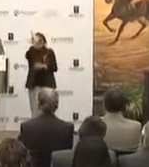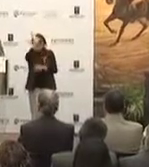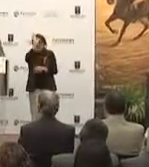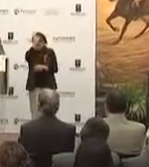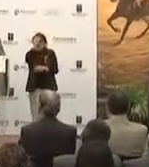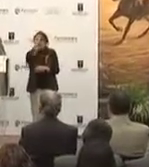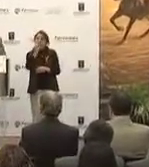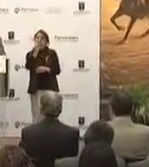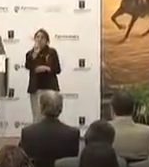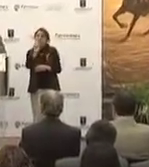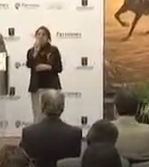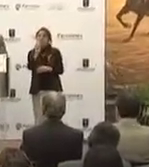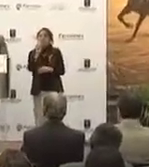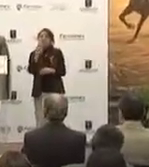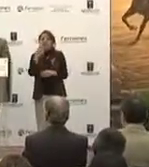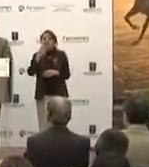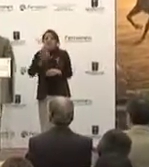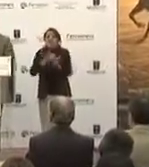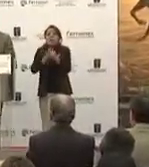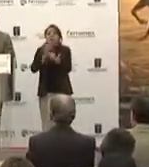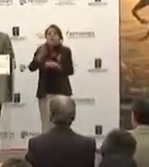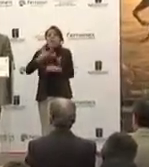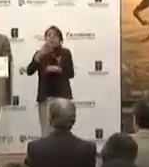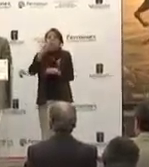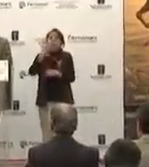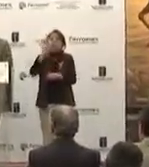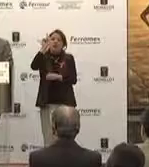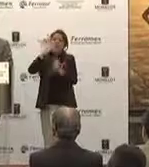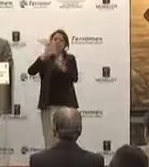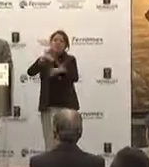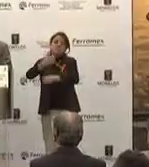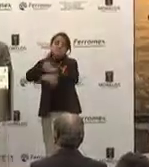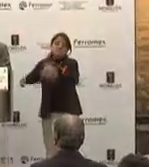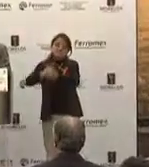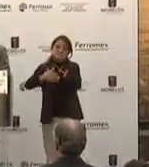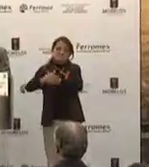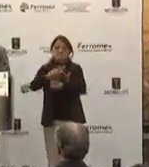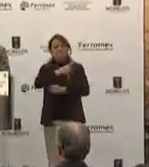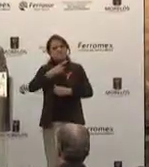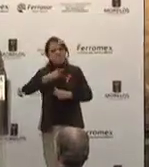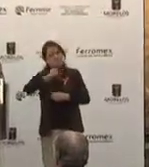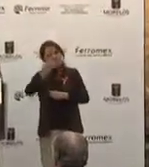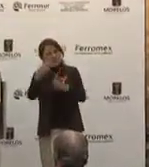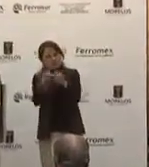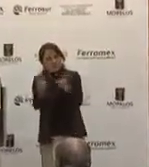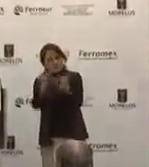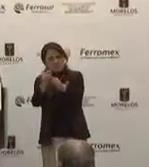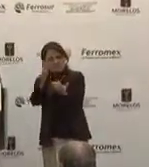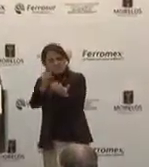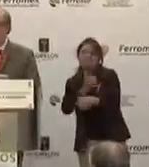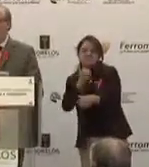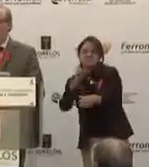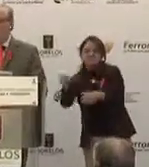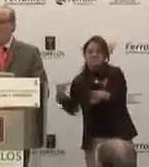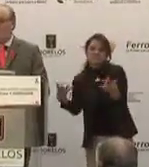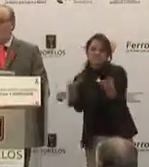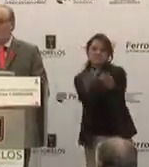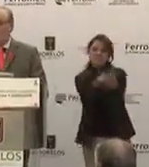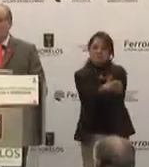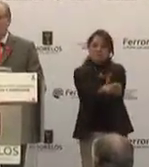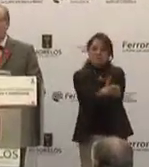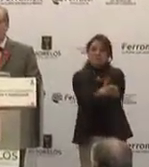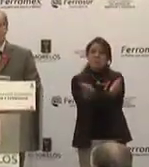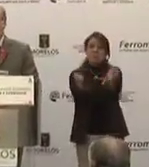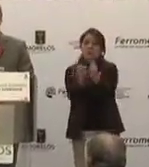ambientales y de seguridad y de prevención establecidas en la norma 083. Además aseguró que la decisión del cierre del centro de residuos se debe a las observaciones que se